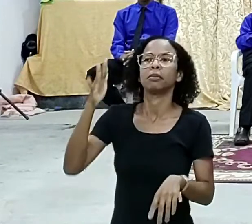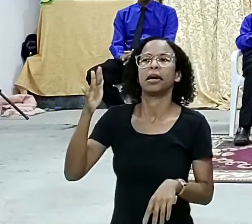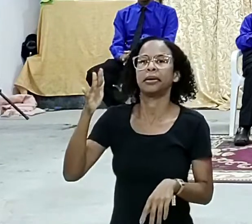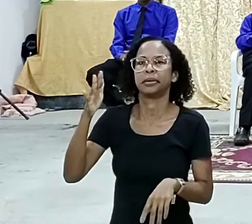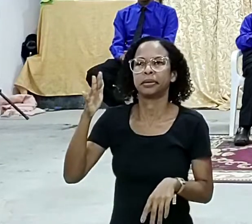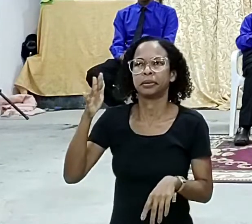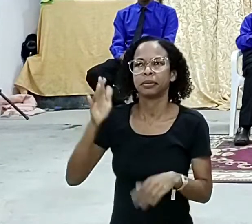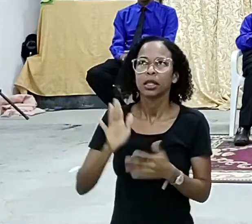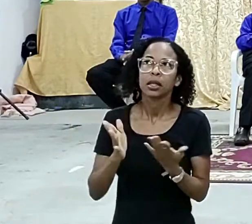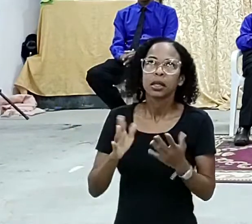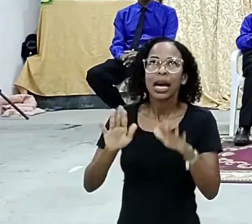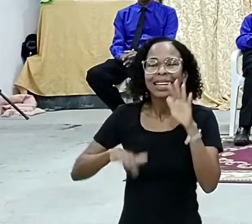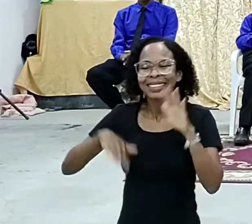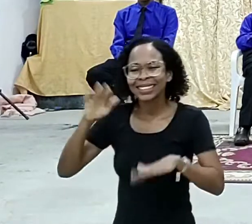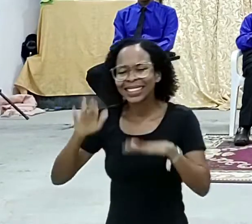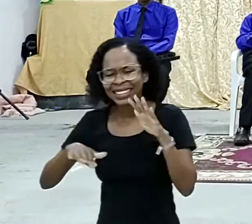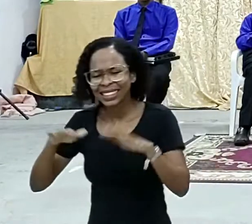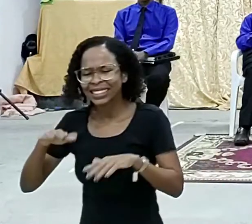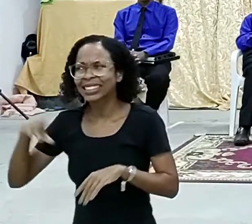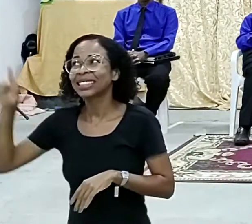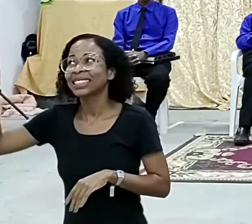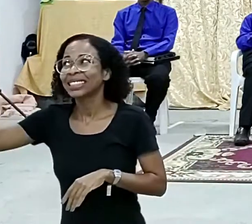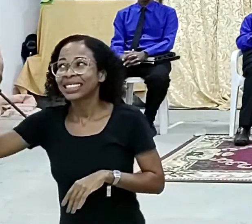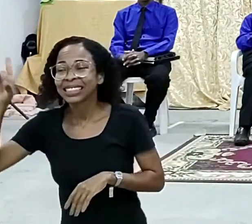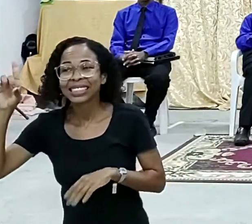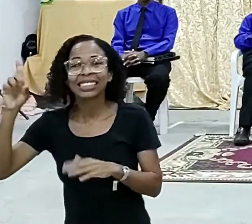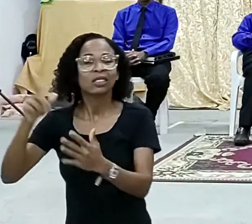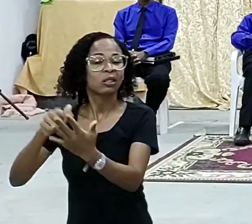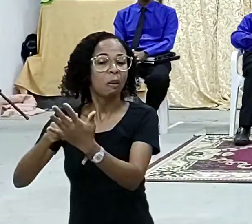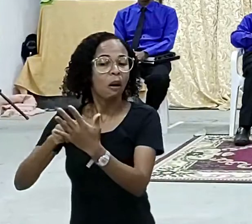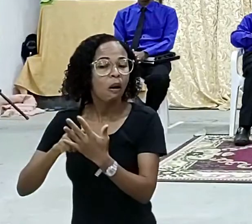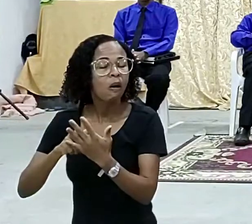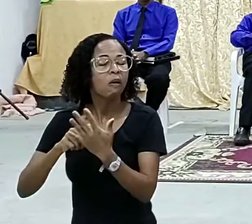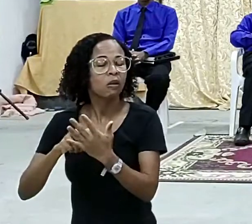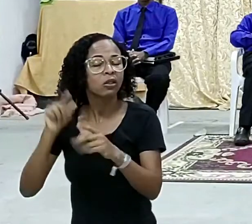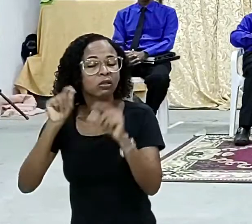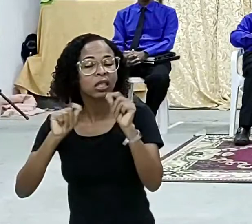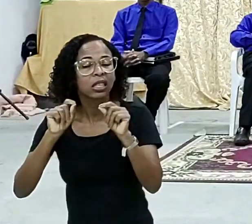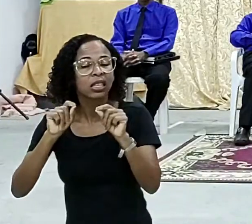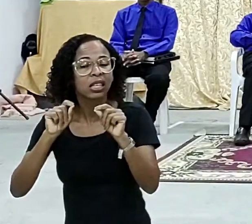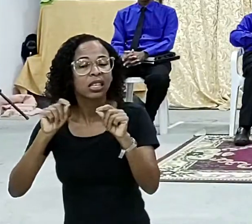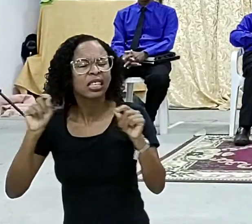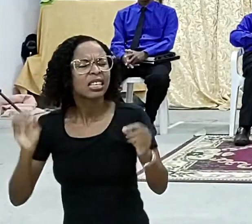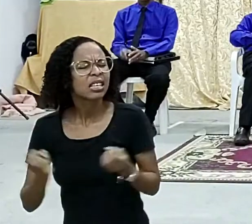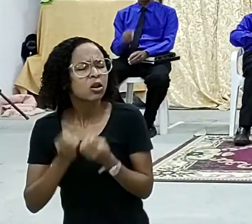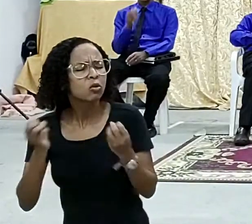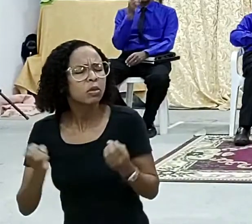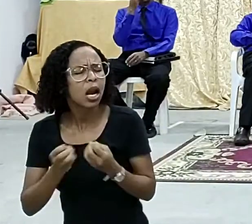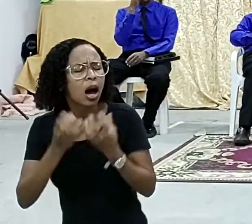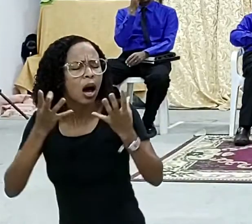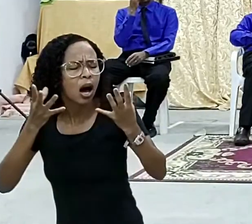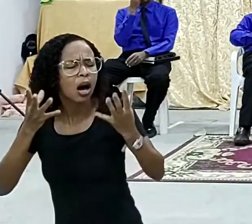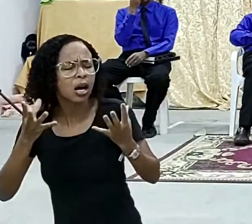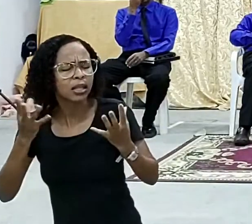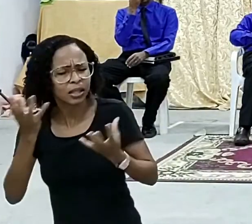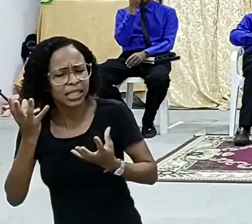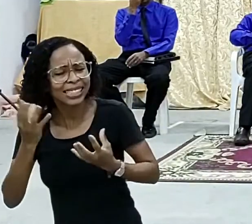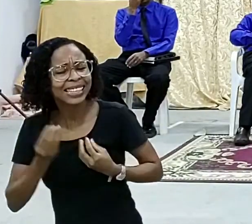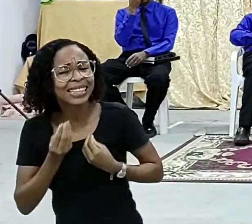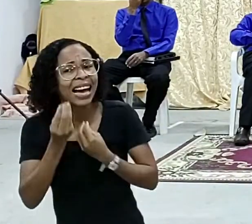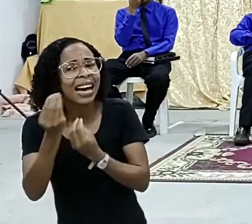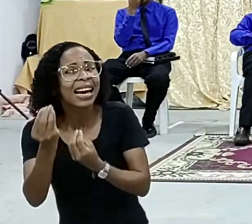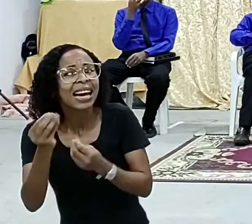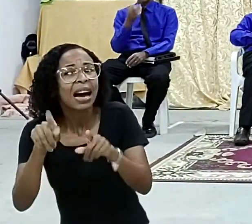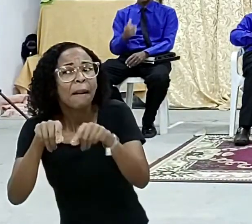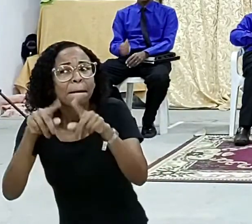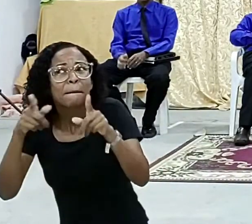ser pequeno, Deus faz com que seja grande. E às vezes o que Deus ele quer te dar